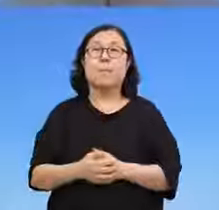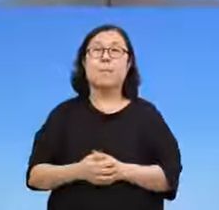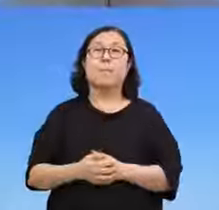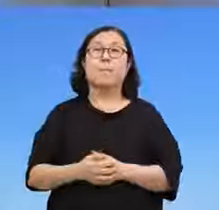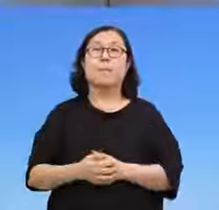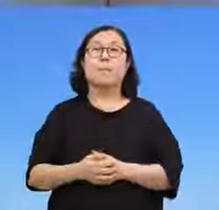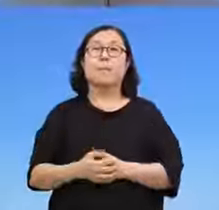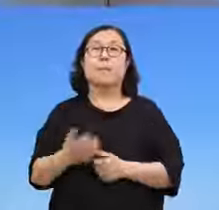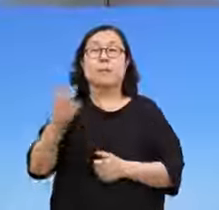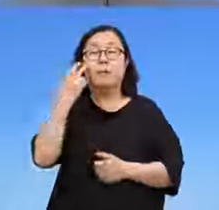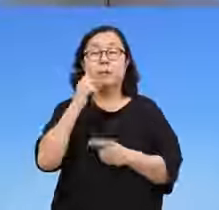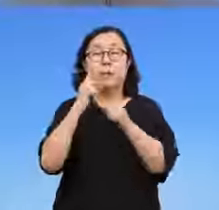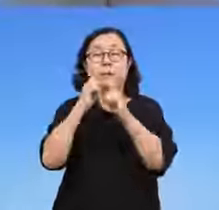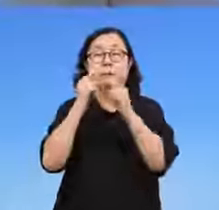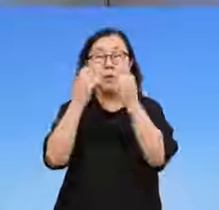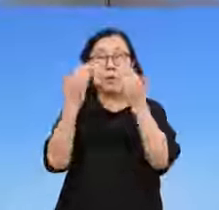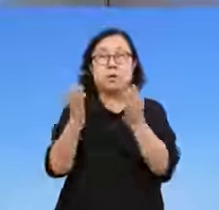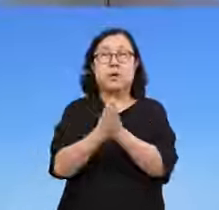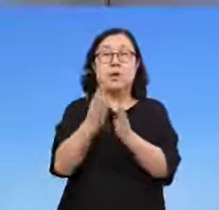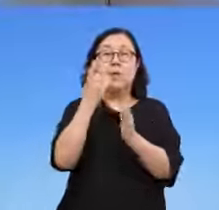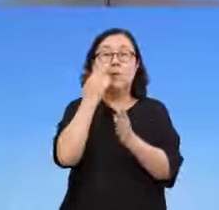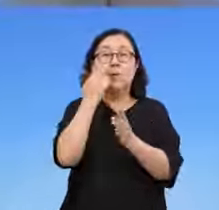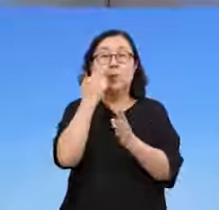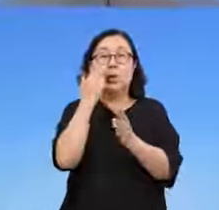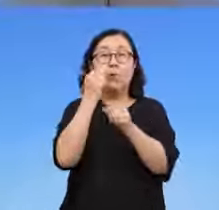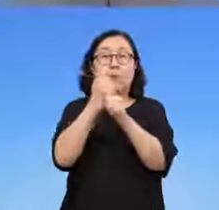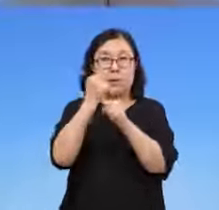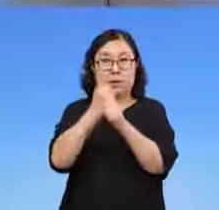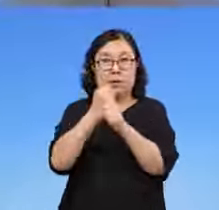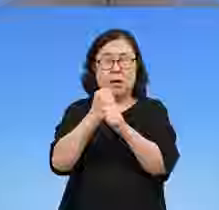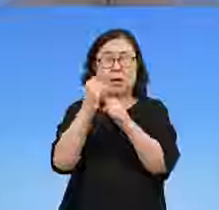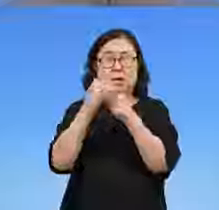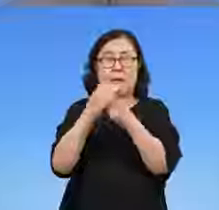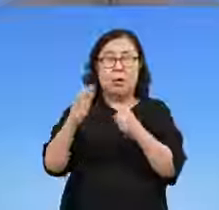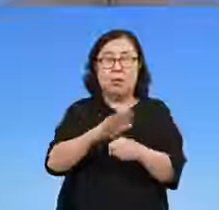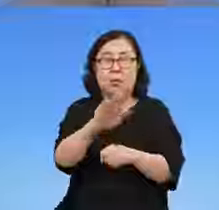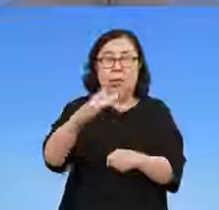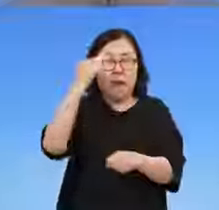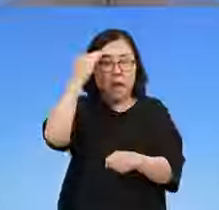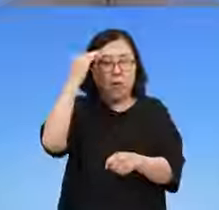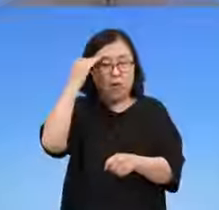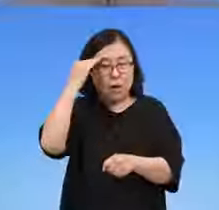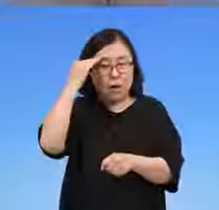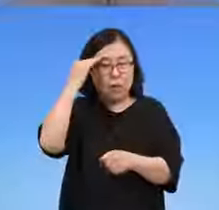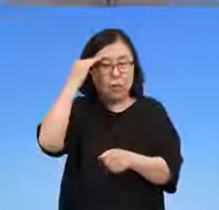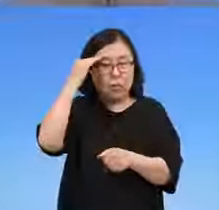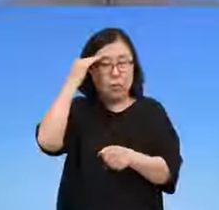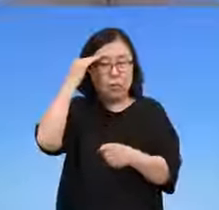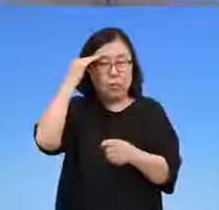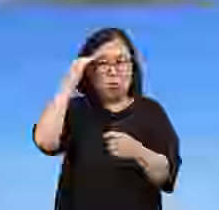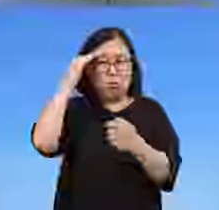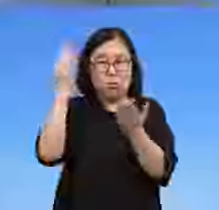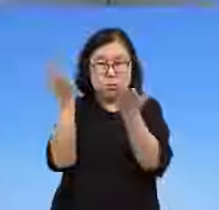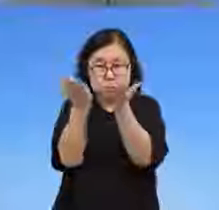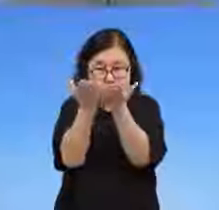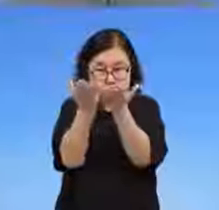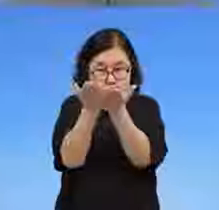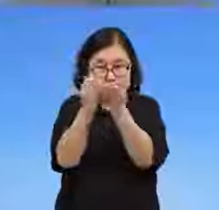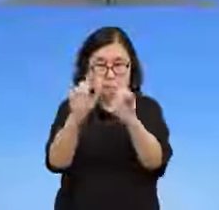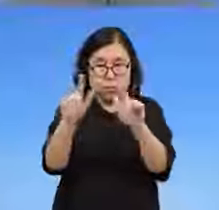그런가 하면은 지난주에도 말씀드렸지만 이 책은 미국에서 만든 책이기 때문에 우리 정서와 잘 맞지 않은 게 너무